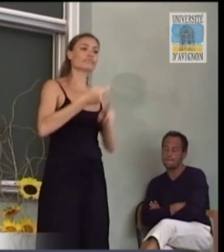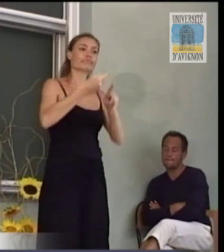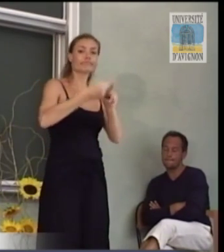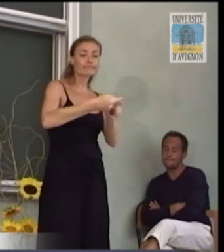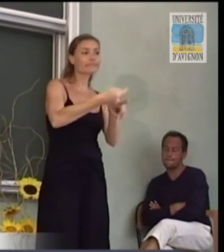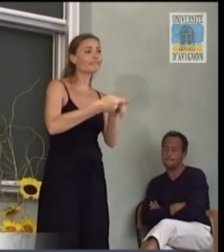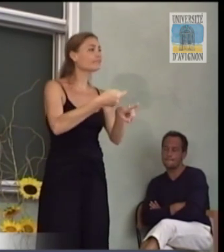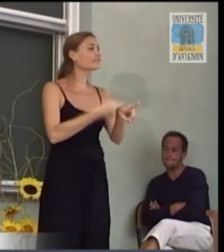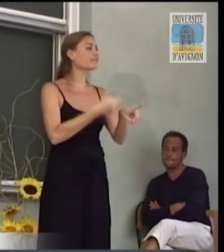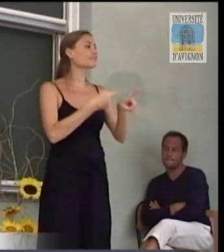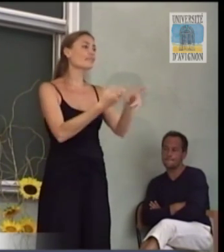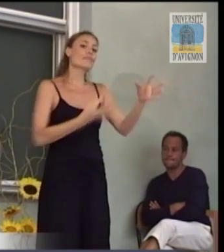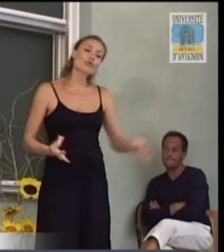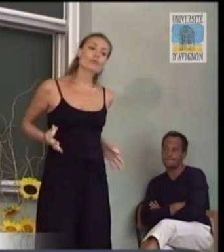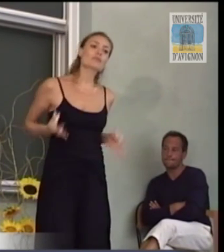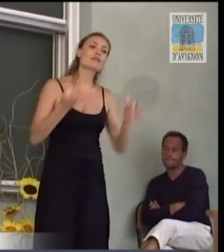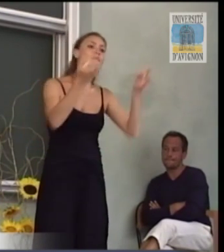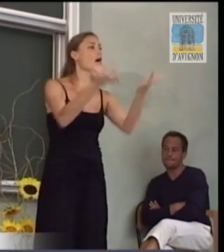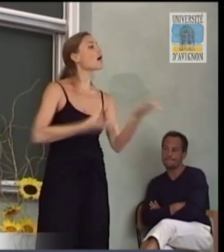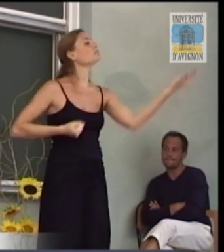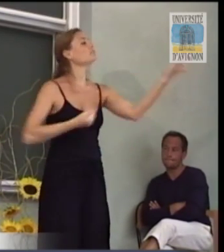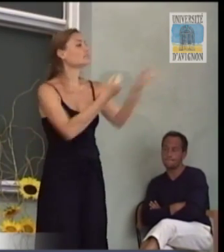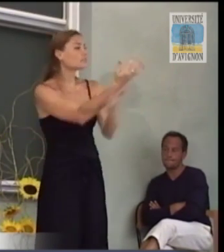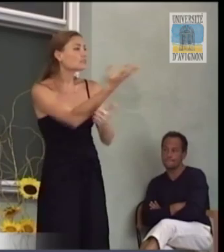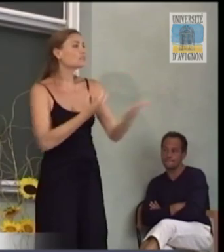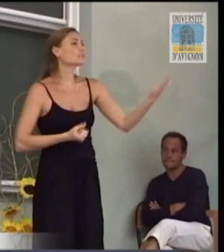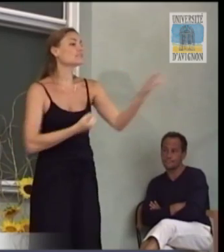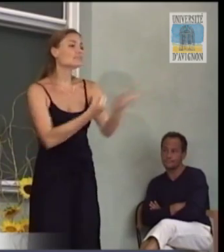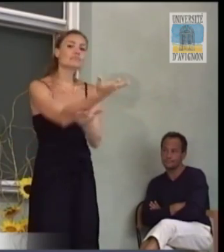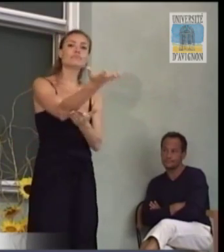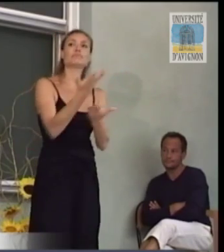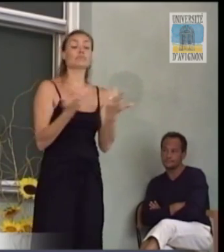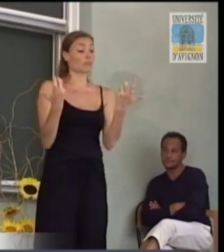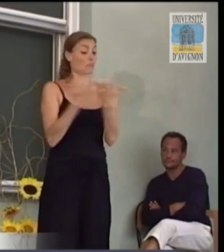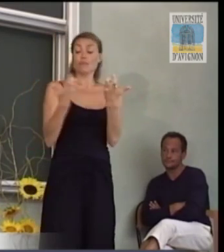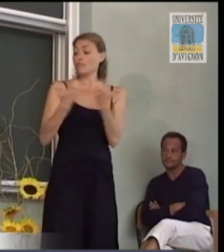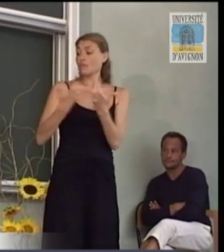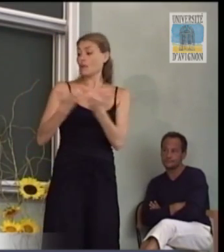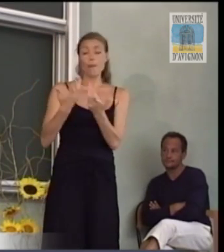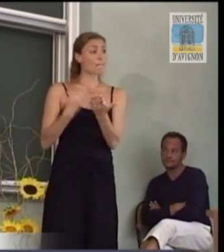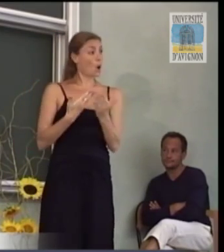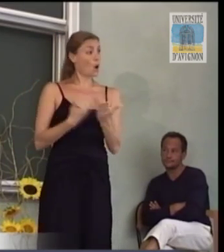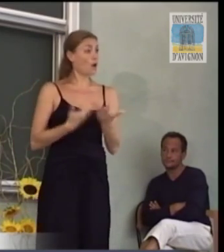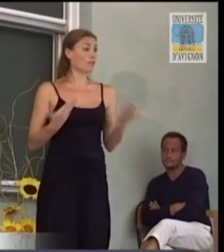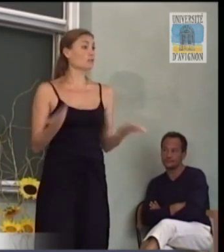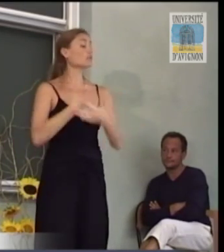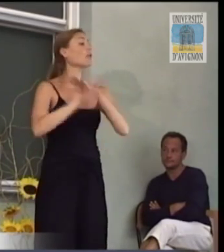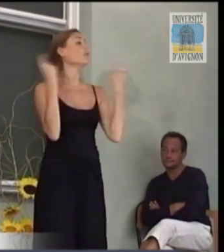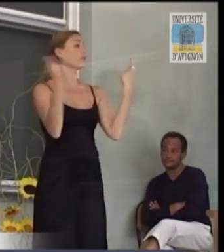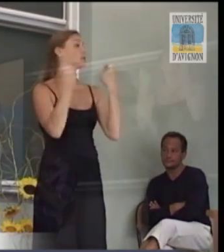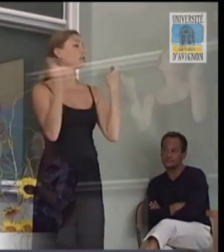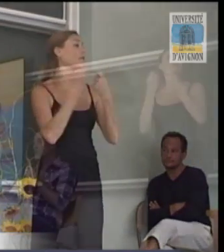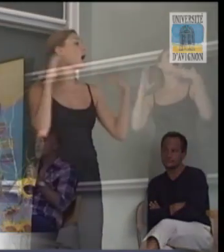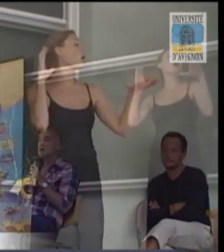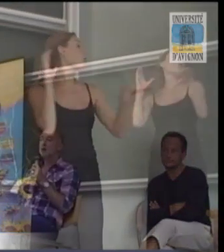progressivement une sensibilisation, une information, une culture. On en a pour preuve le festival Contre-Courant, où nous intervenons